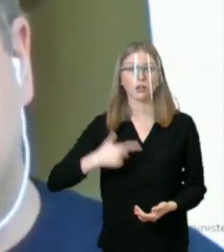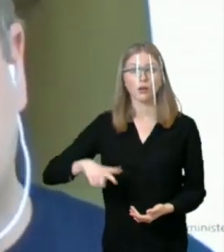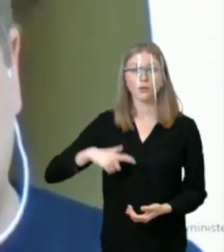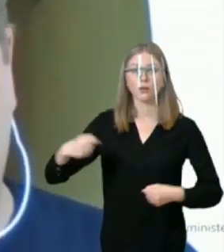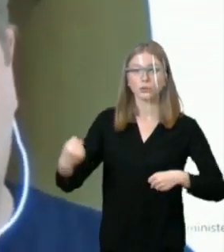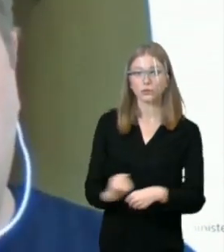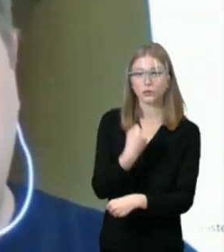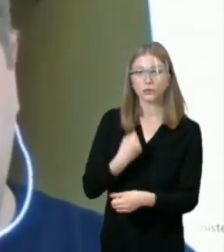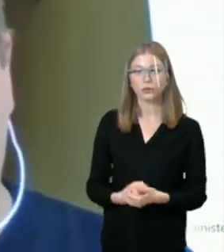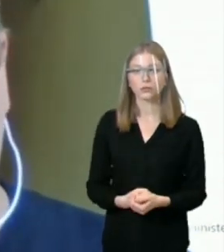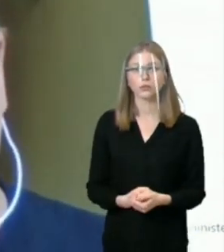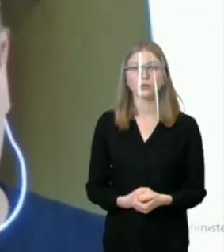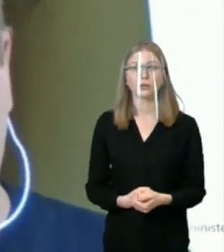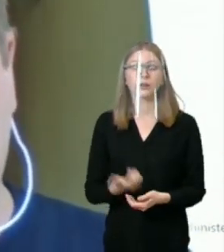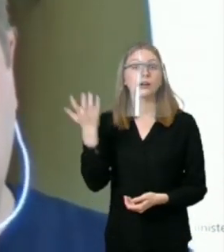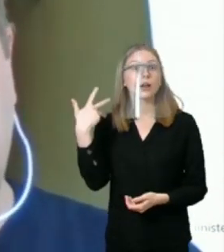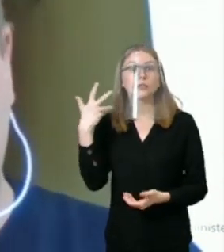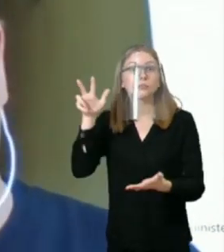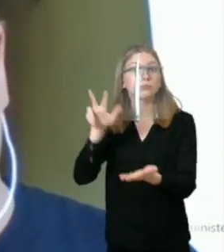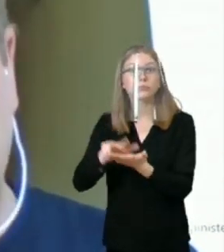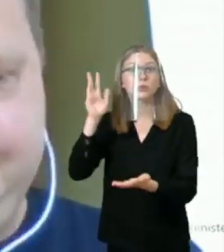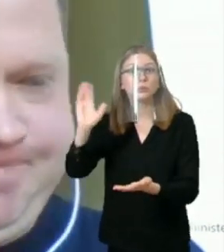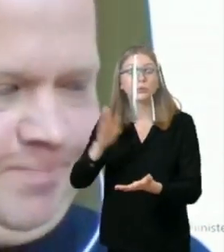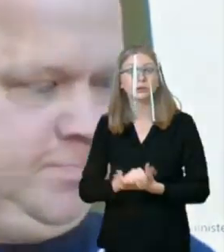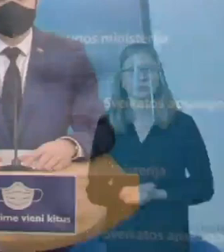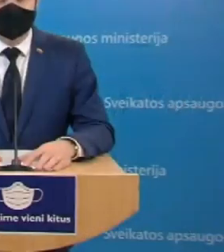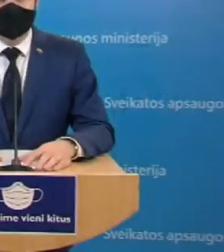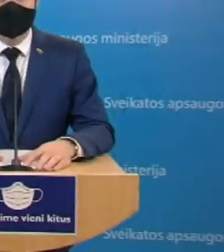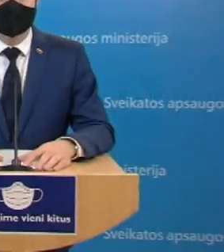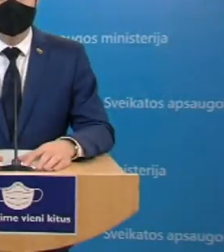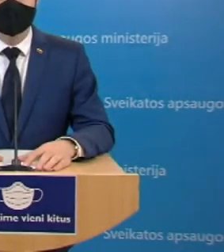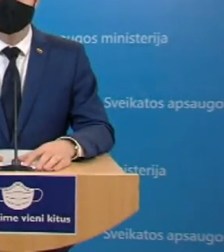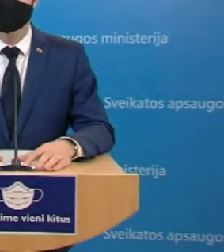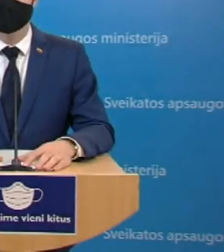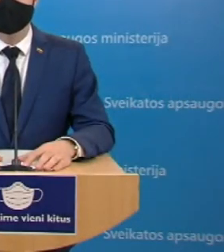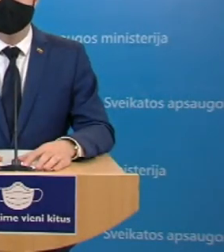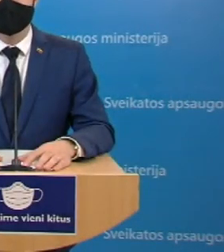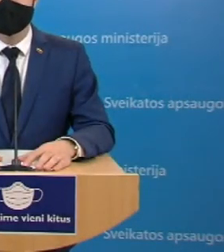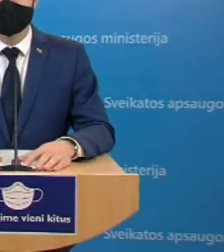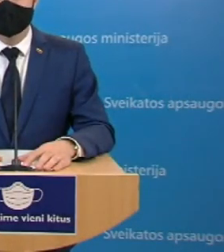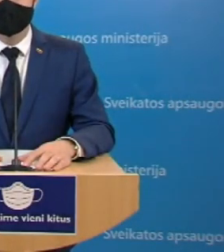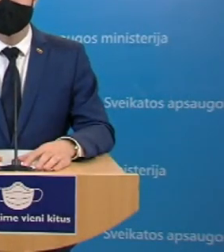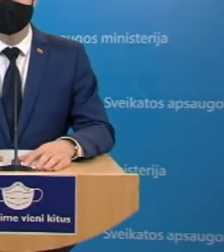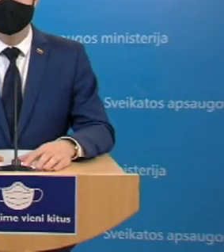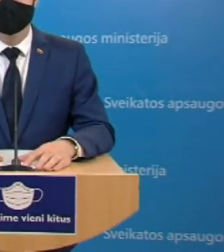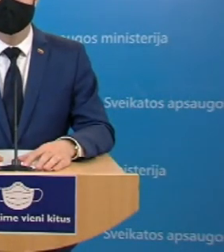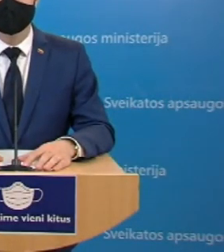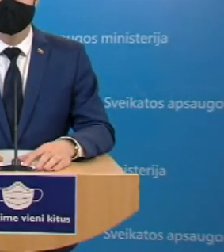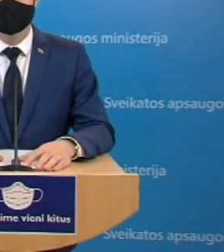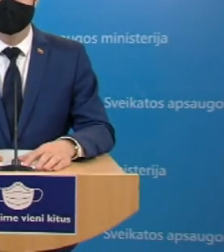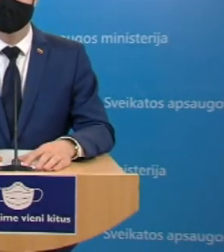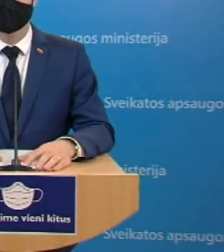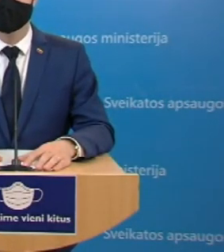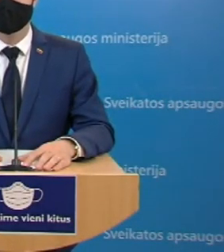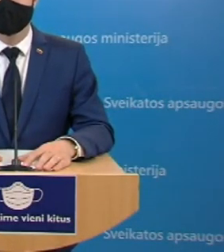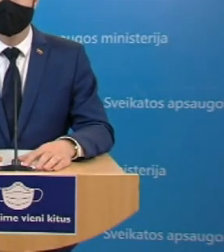įsigalios to reikalavimo negaliojimas? Vyriausybės posėdžio nereikės laukti, tai bus įforminta